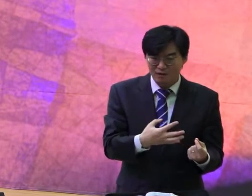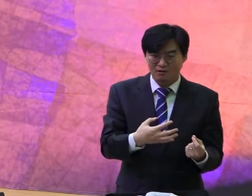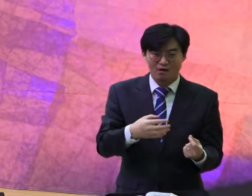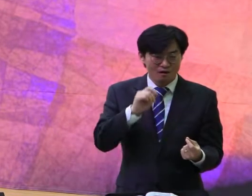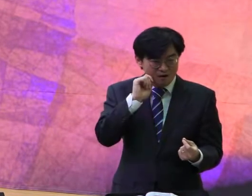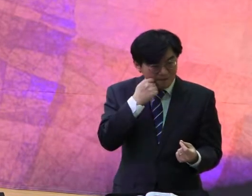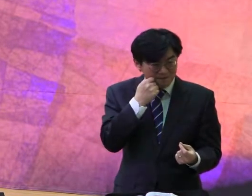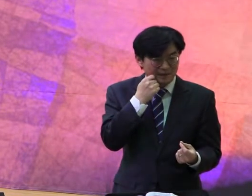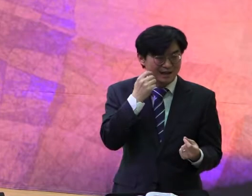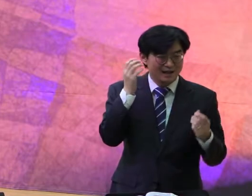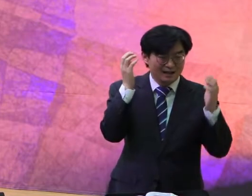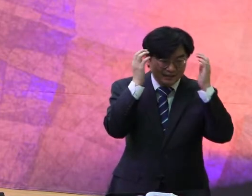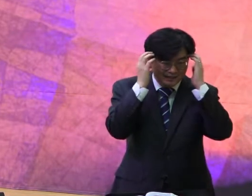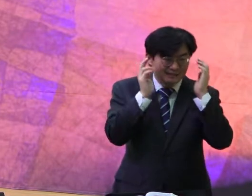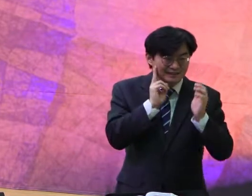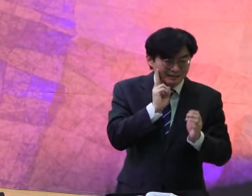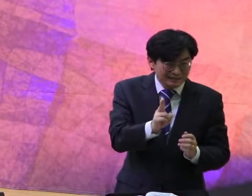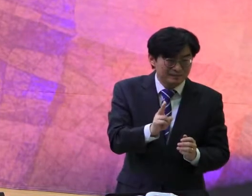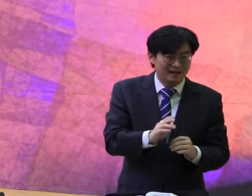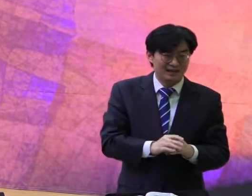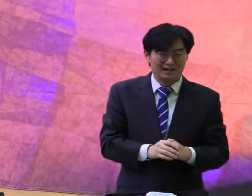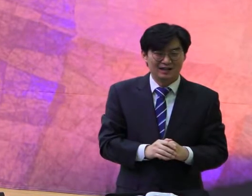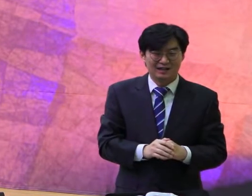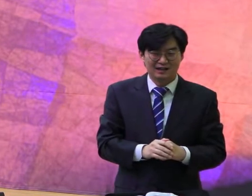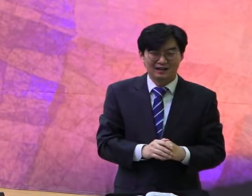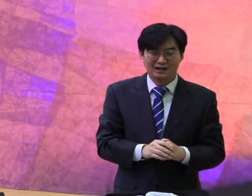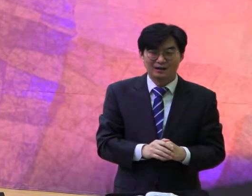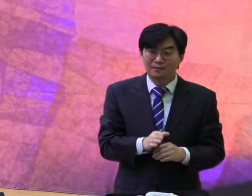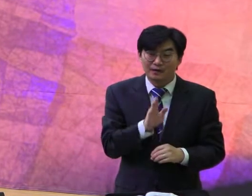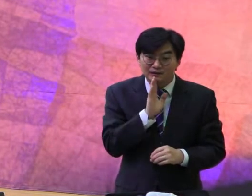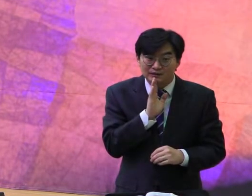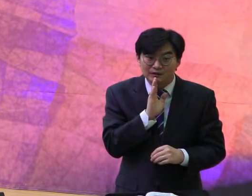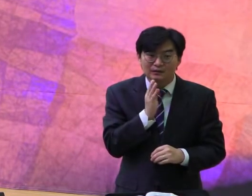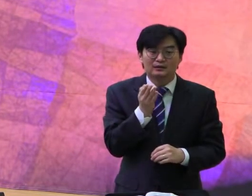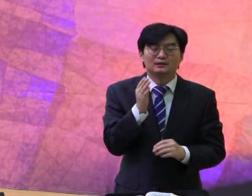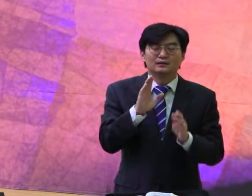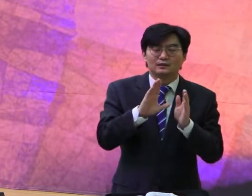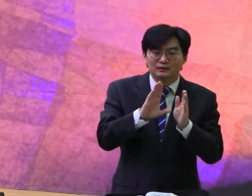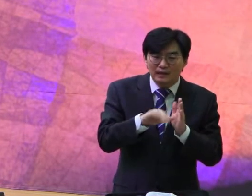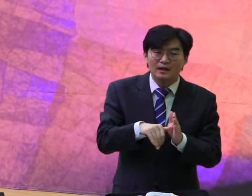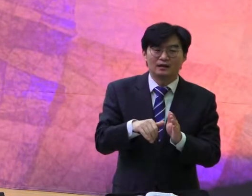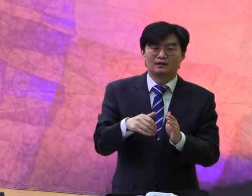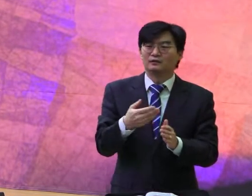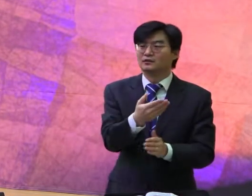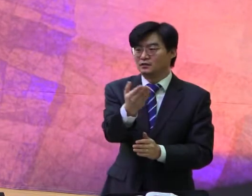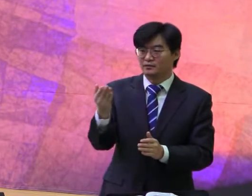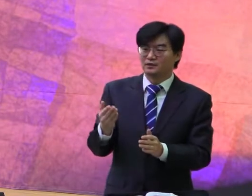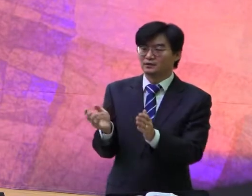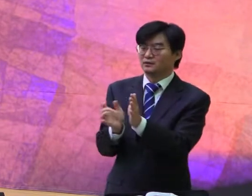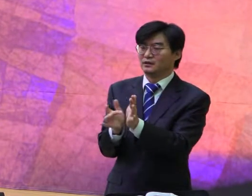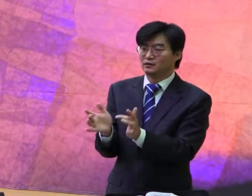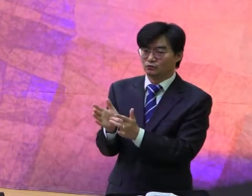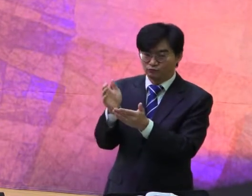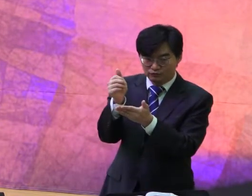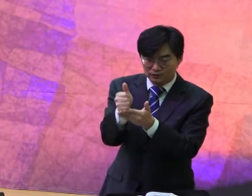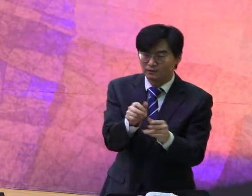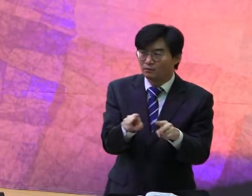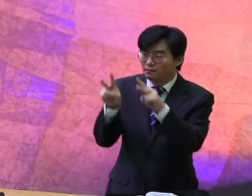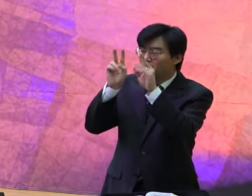여러분과 함께 계시는, 여러분의 삶에 같이 계시는 예수님을 바라보시기를 바랍니다. 그 예수님을